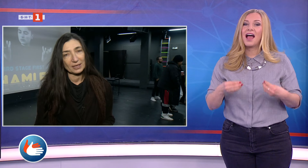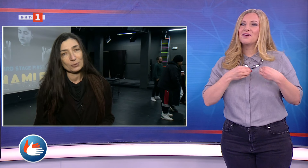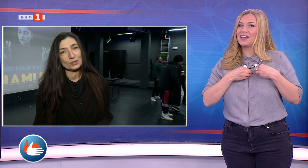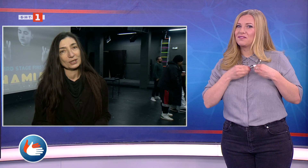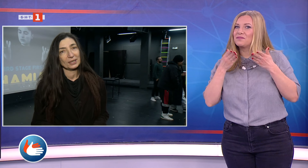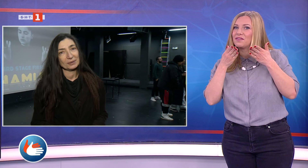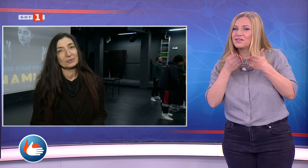че